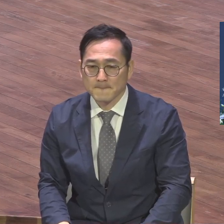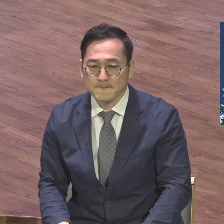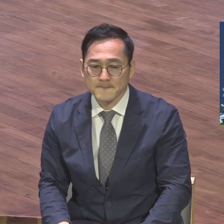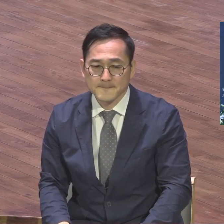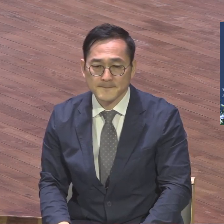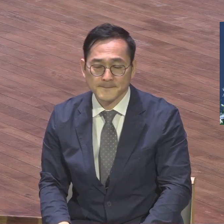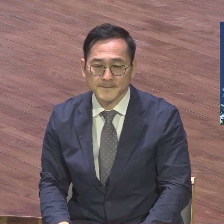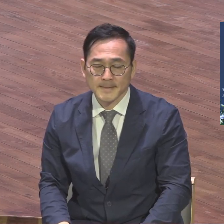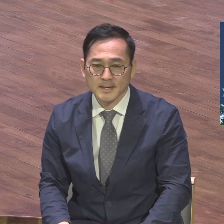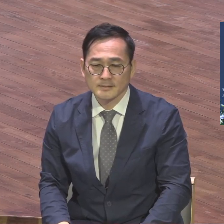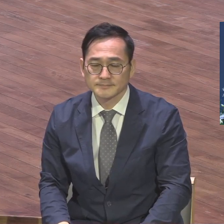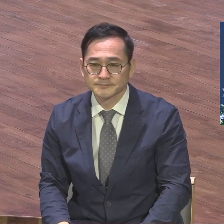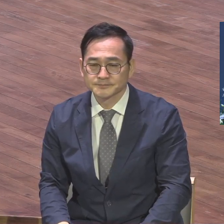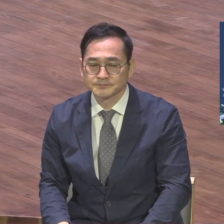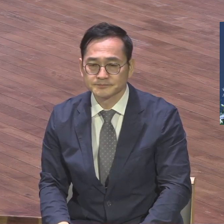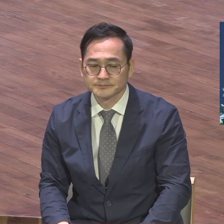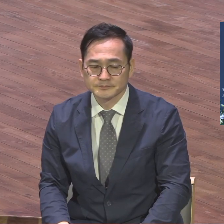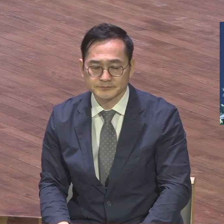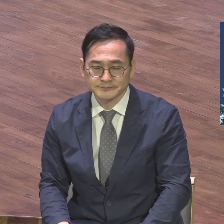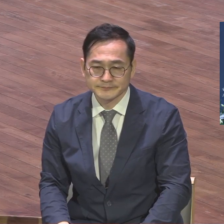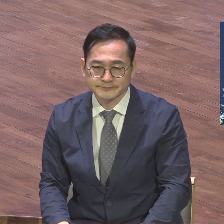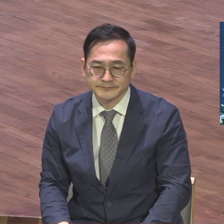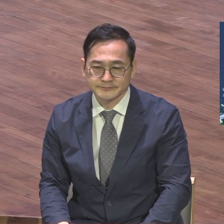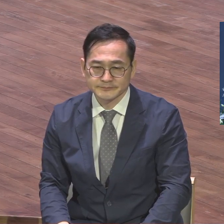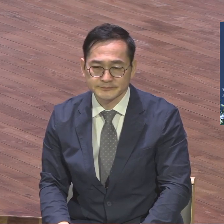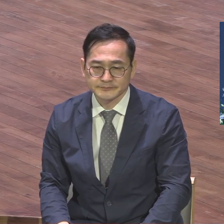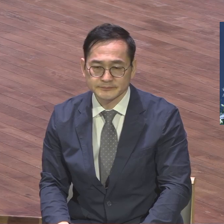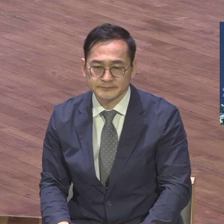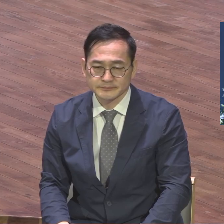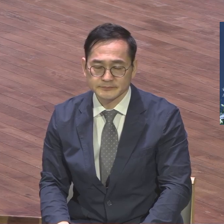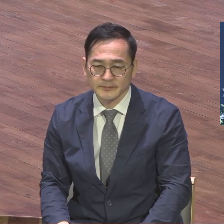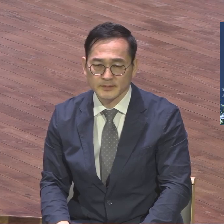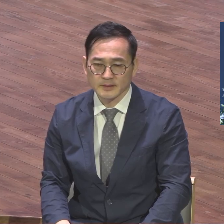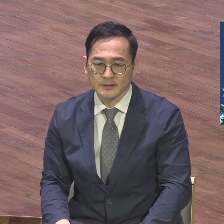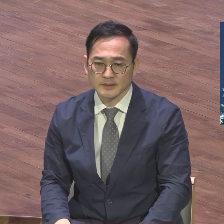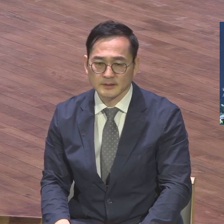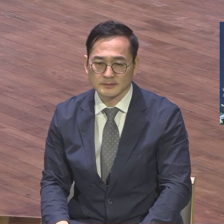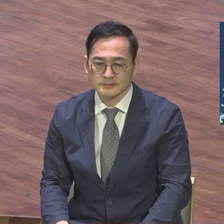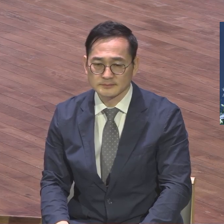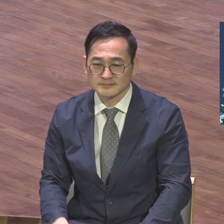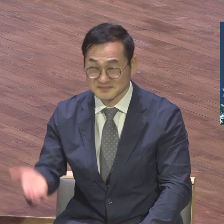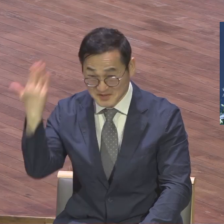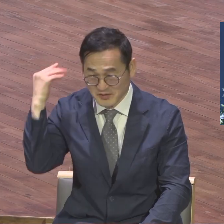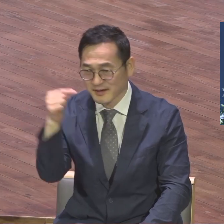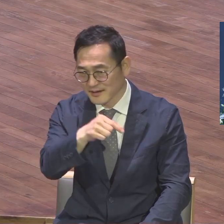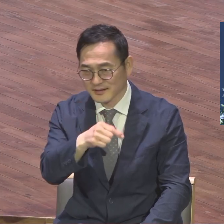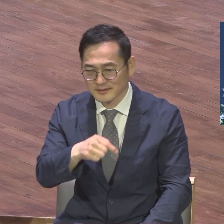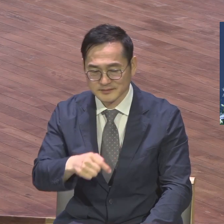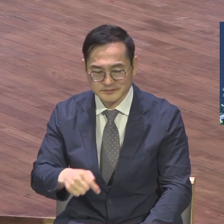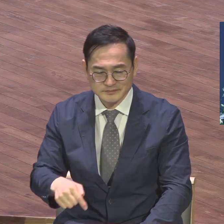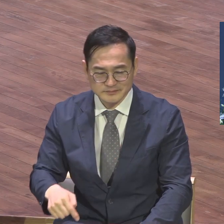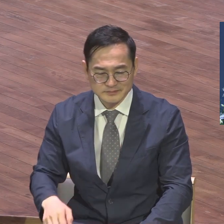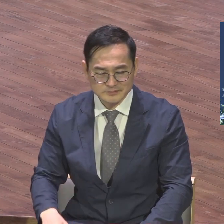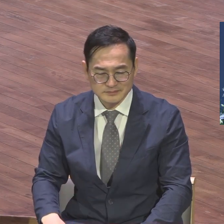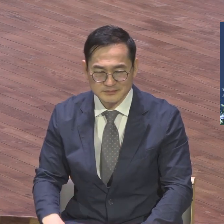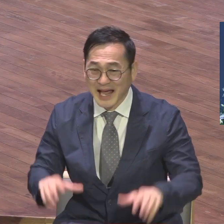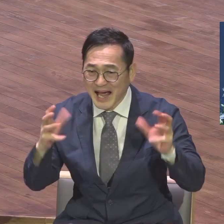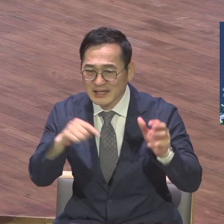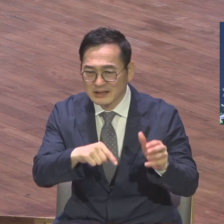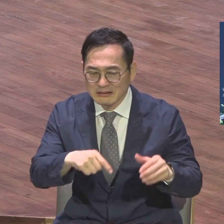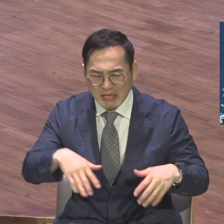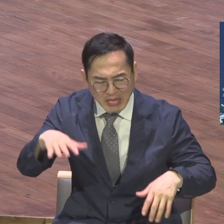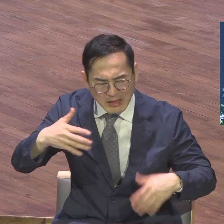당시 사회적으로 가장 낮고 천하고 약자로 상징되는